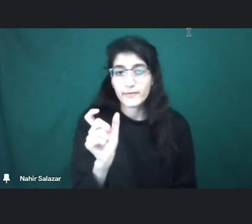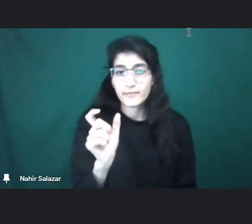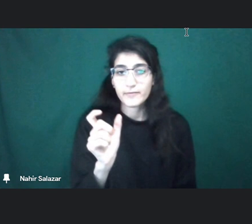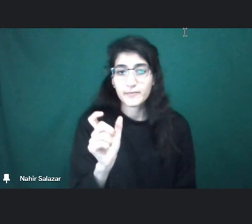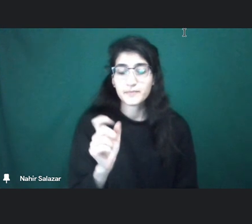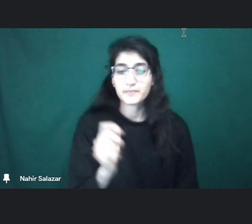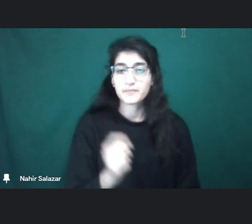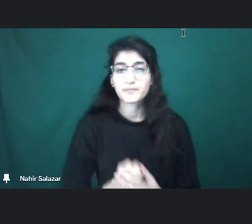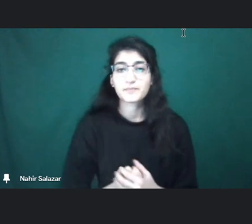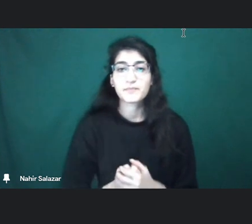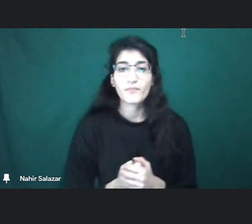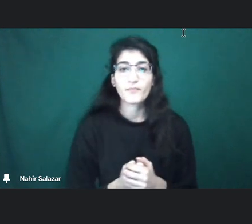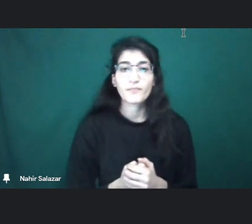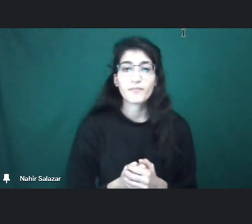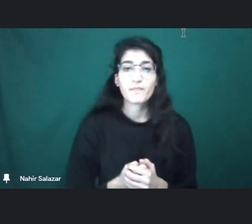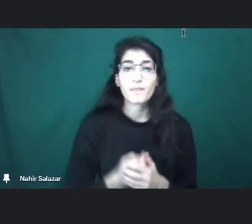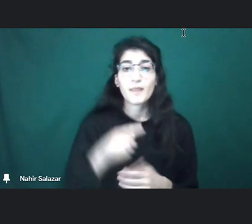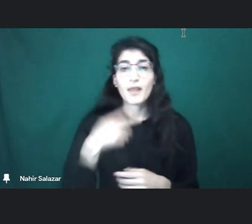This.